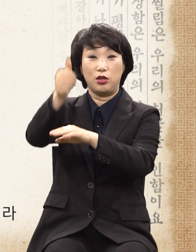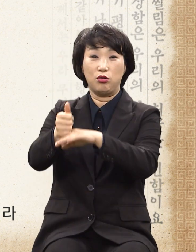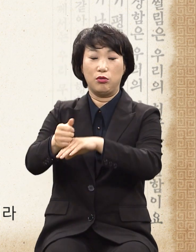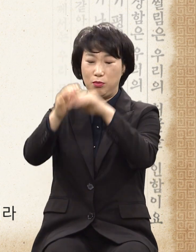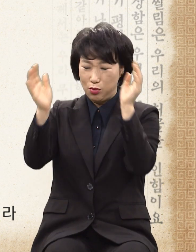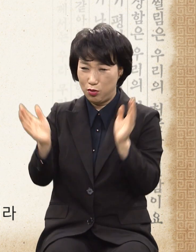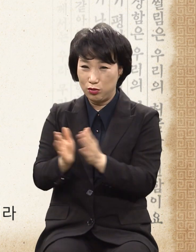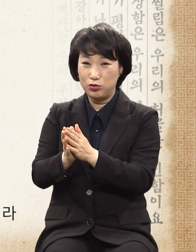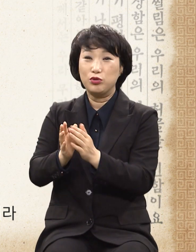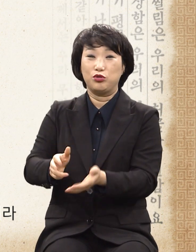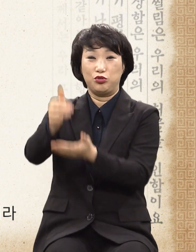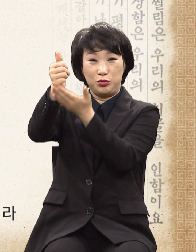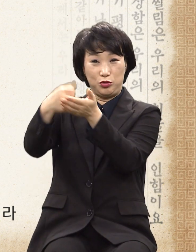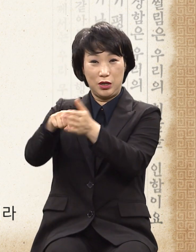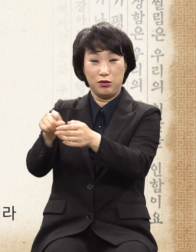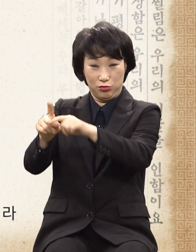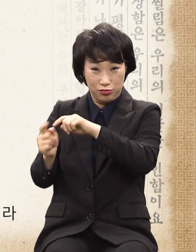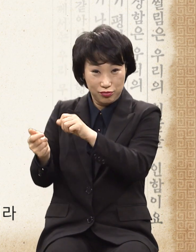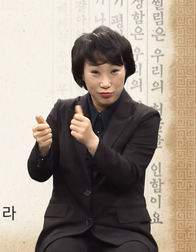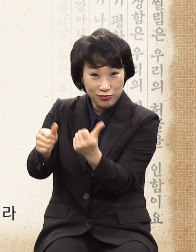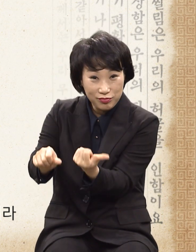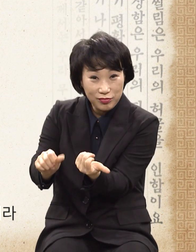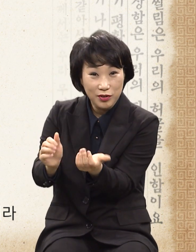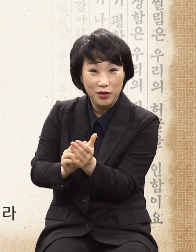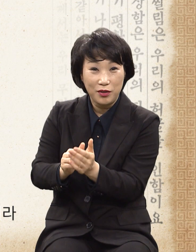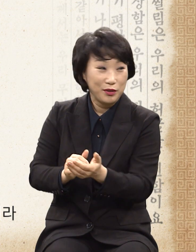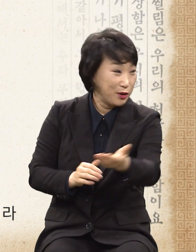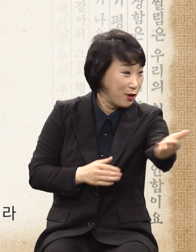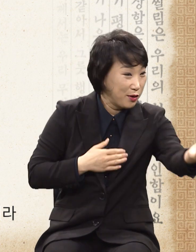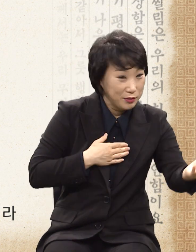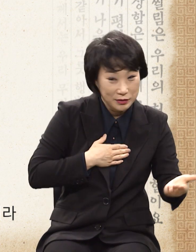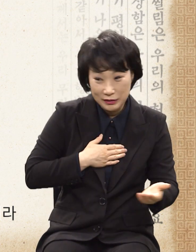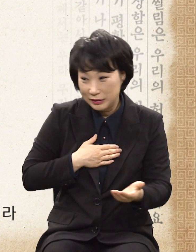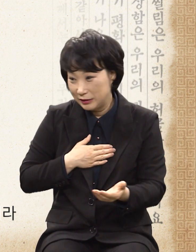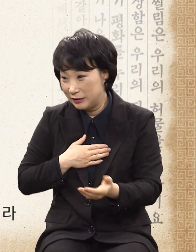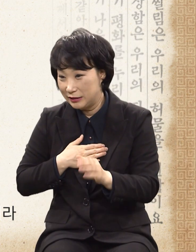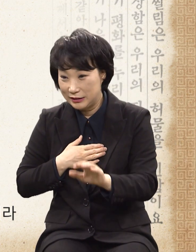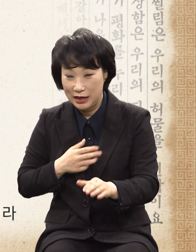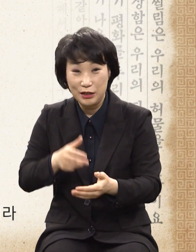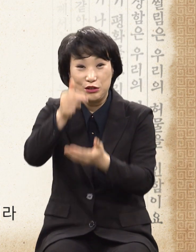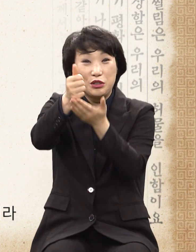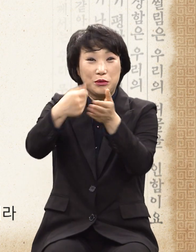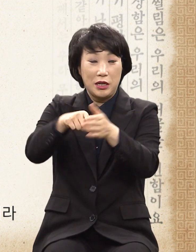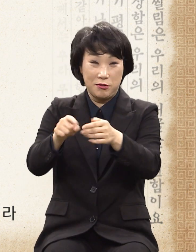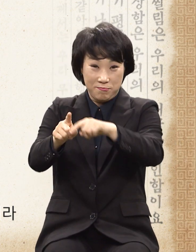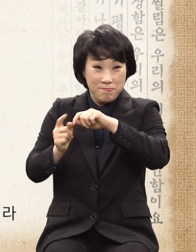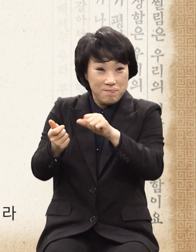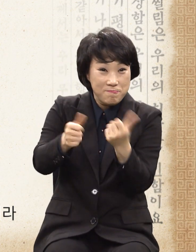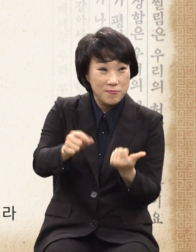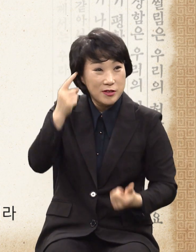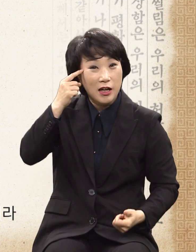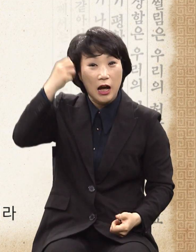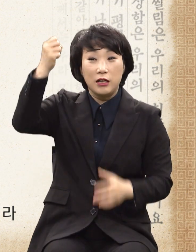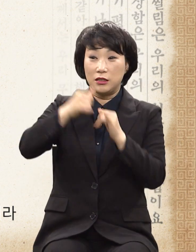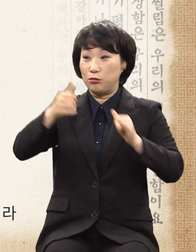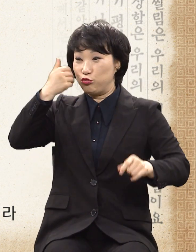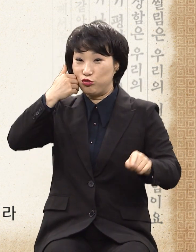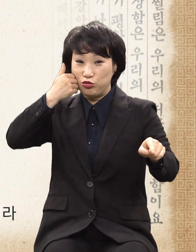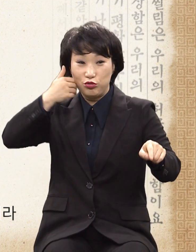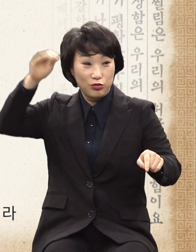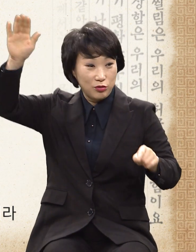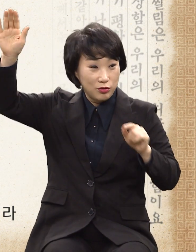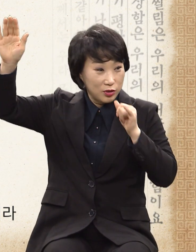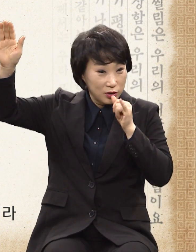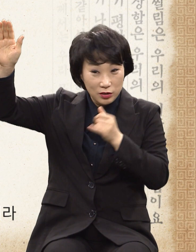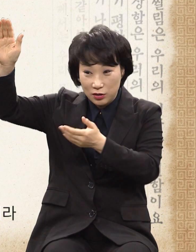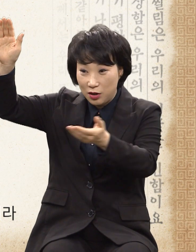다 주를 위해 죽었어요. 여기 주를 위해서 죽을 생각하는 사람 누가 있어요?